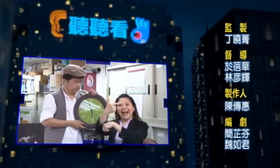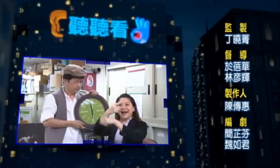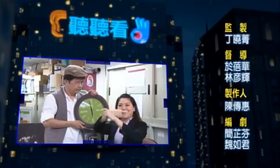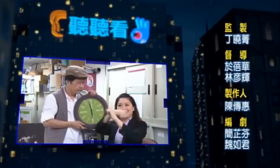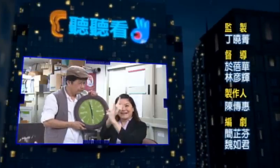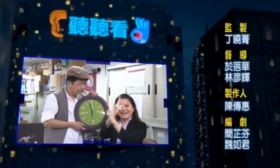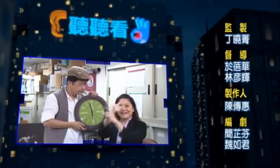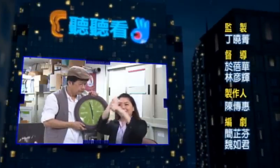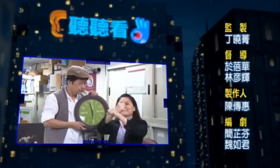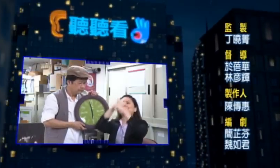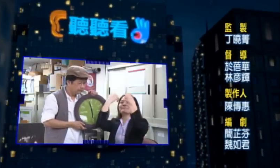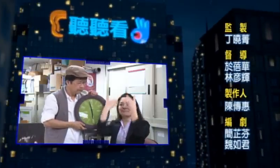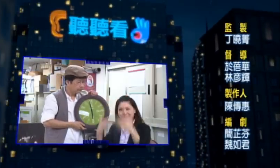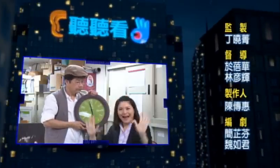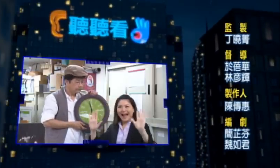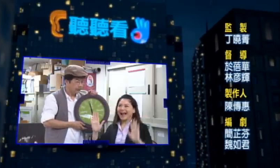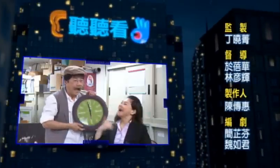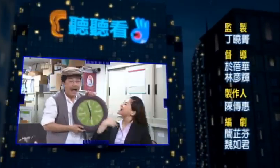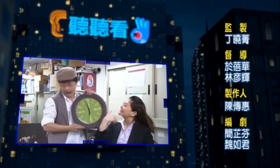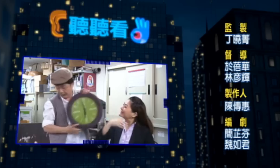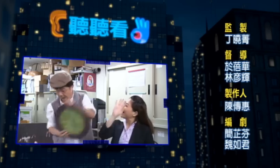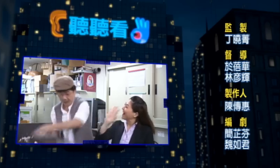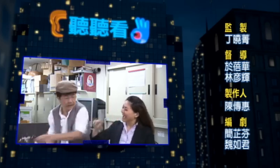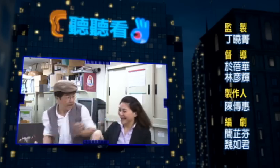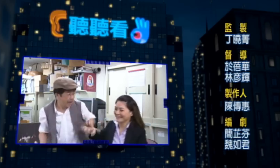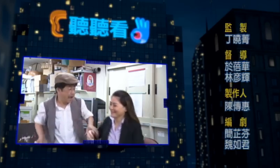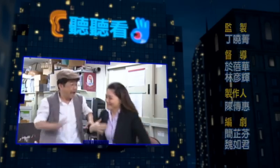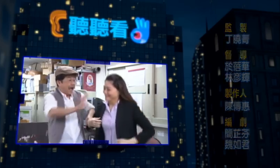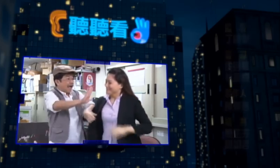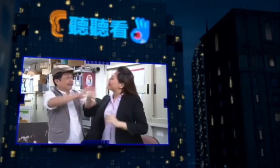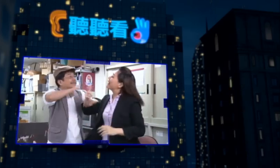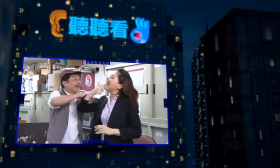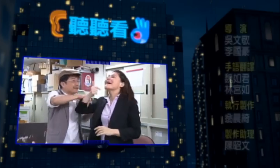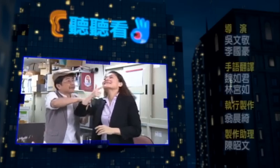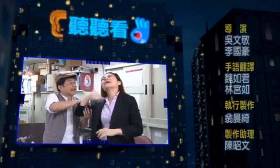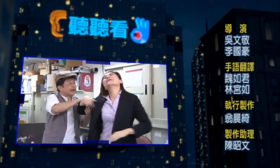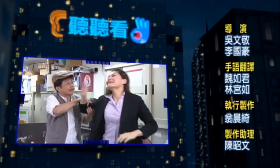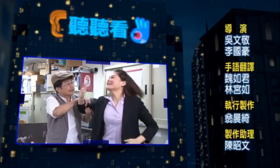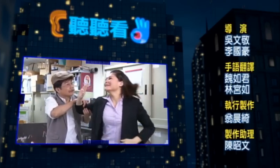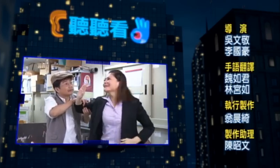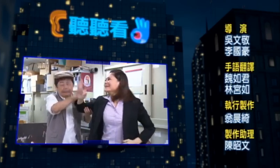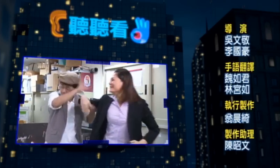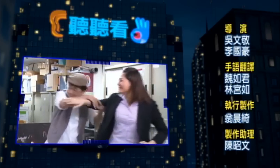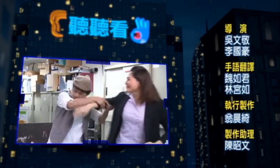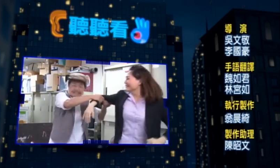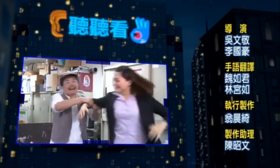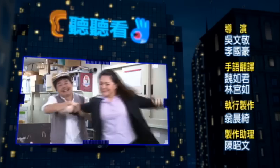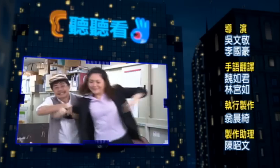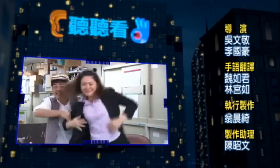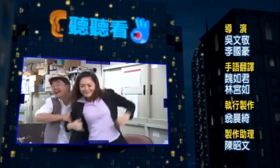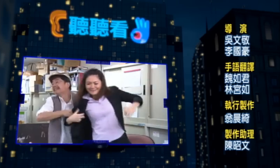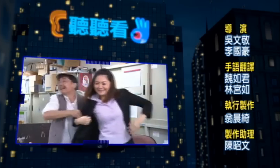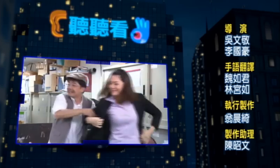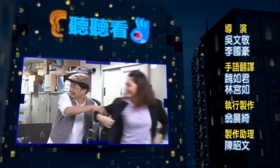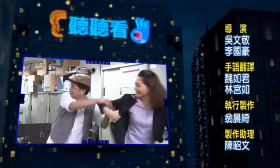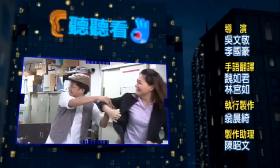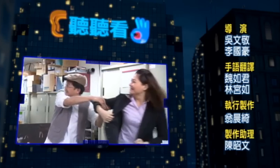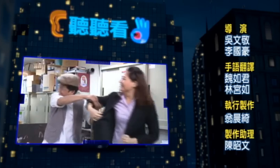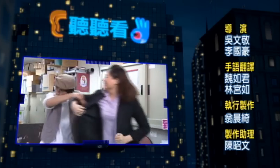六点，时间到，我下班喽。哎，等一下，等一下，我要走了，下班。